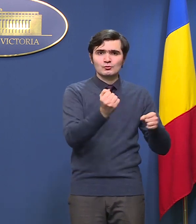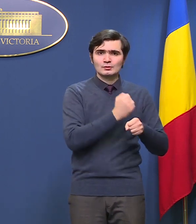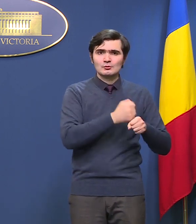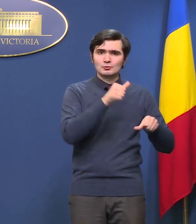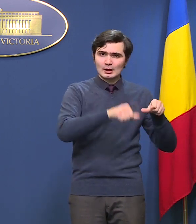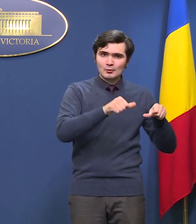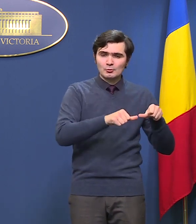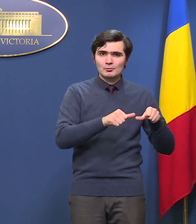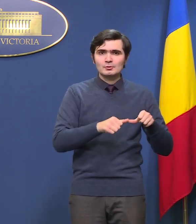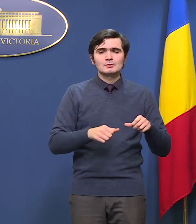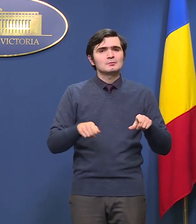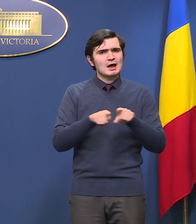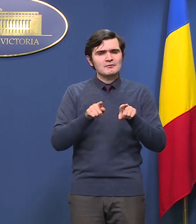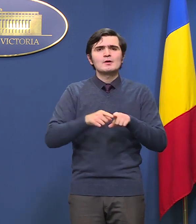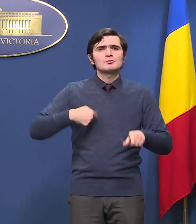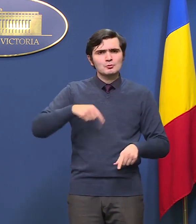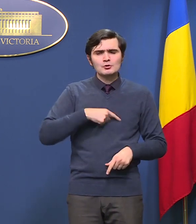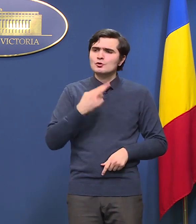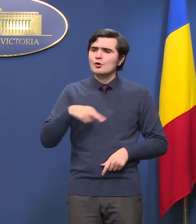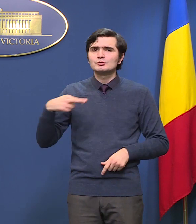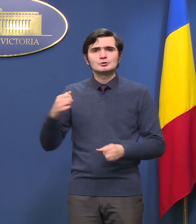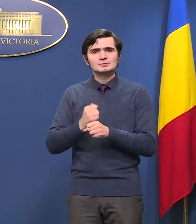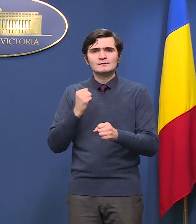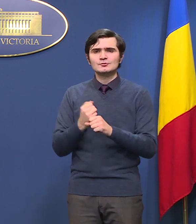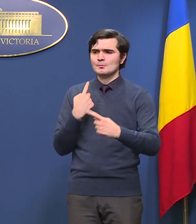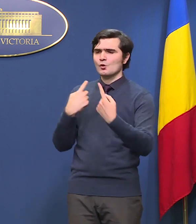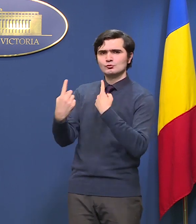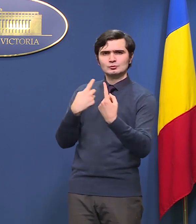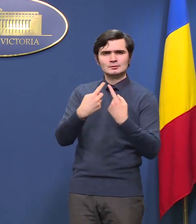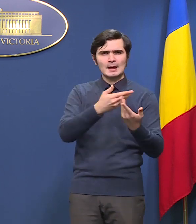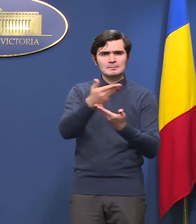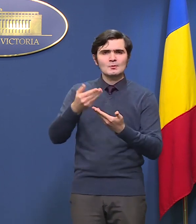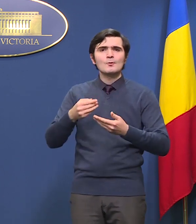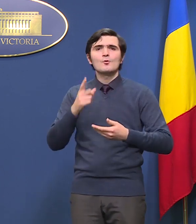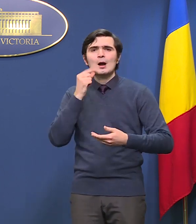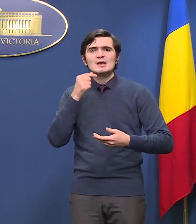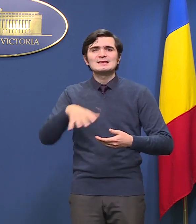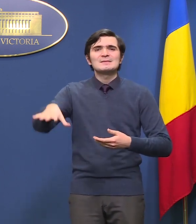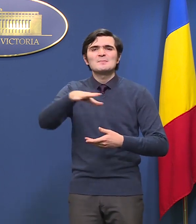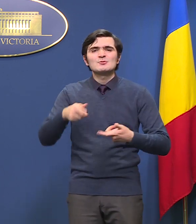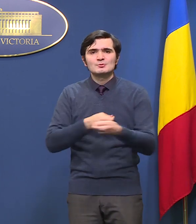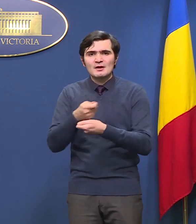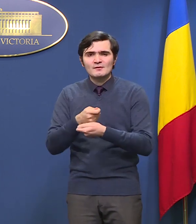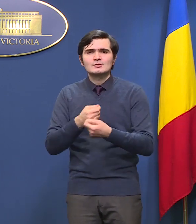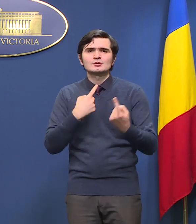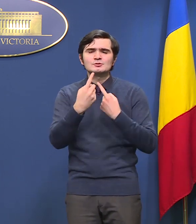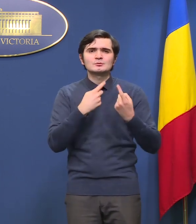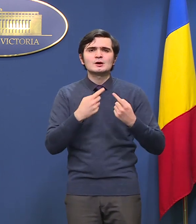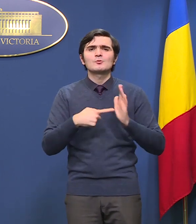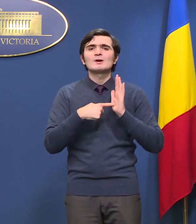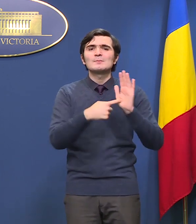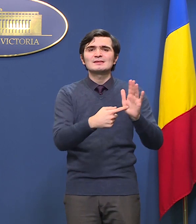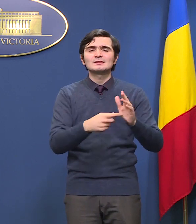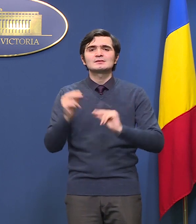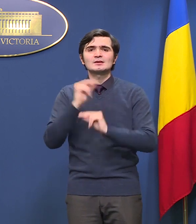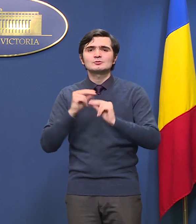asemenea continuăm consultarea cu mediul de afaceri, cu reprezentanții asociațiilor profesionale,